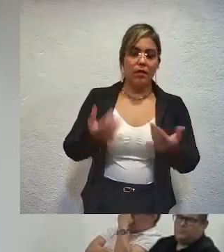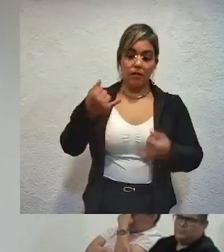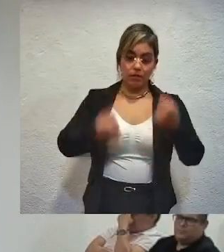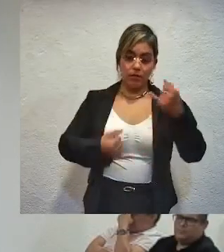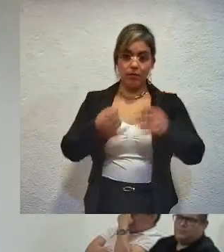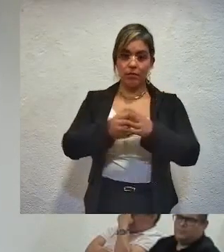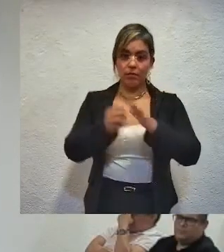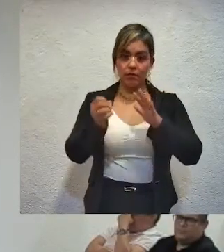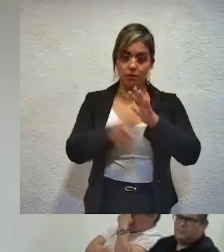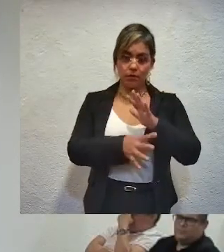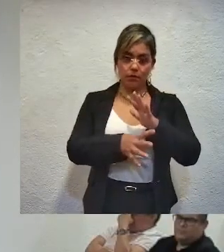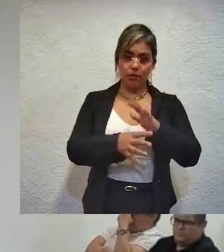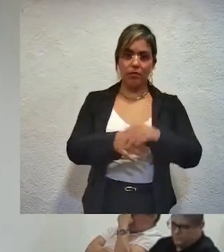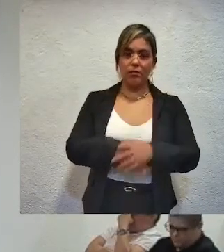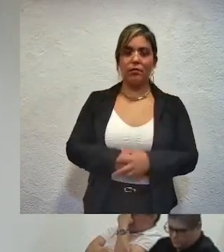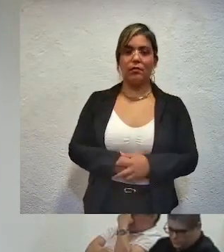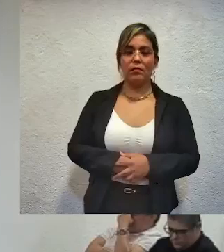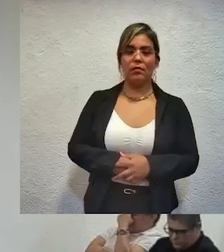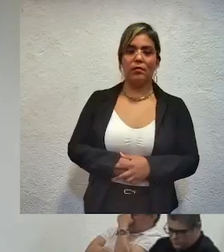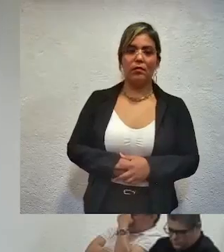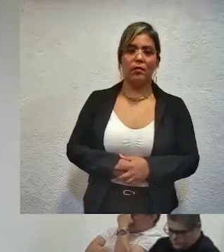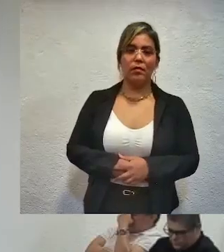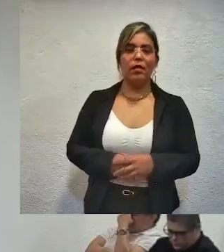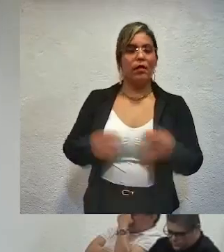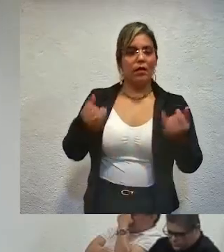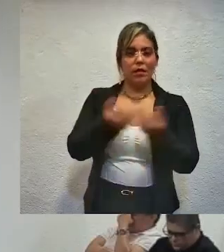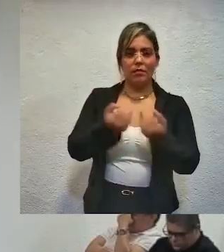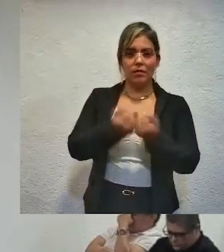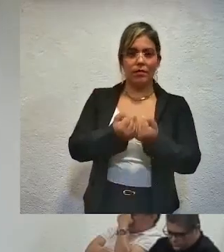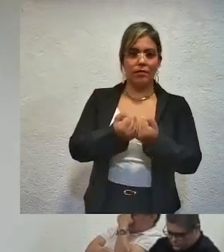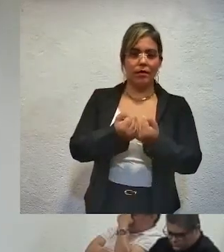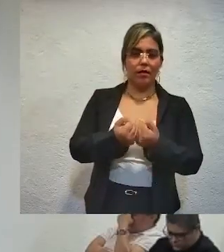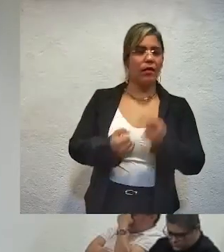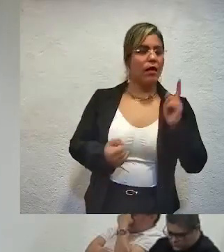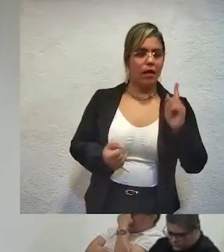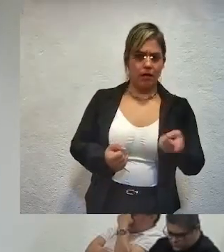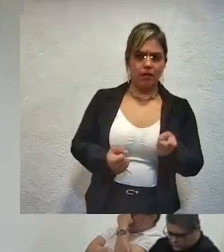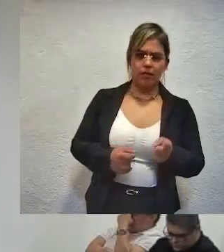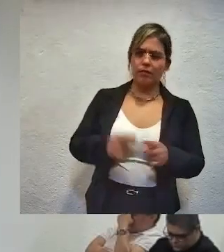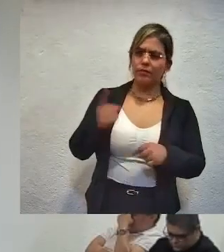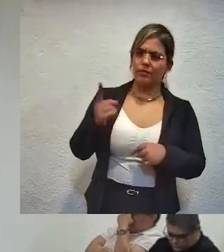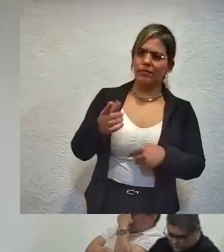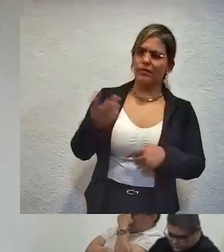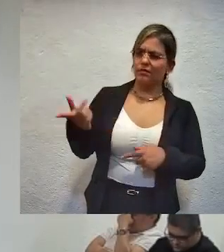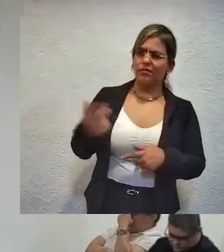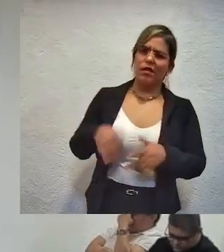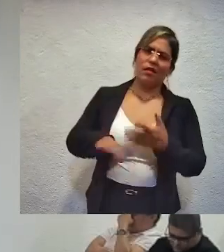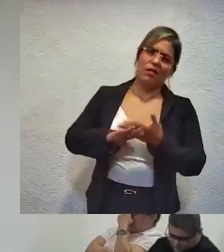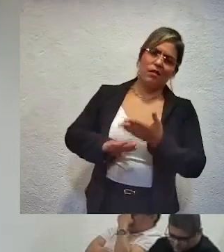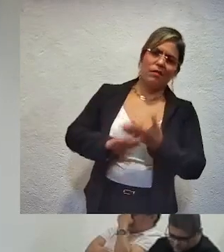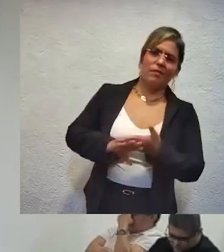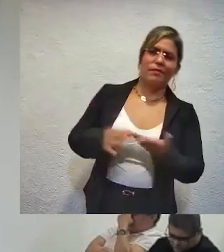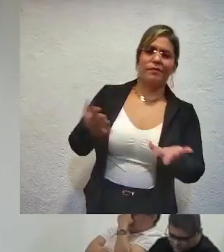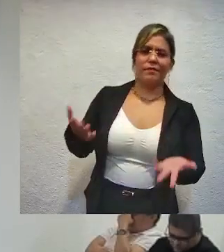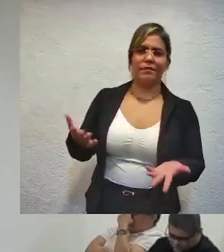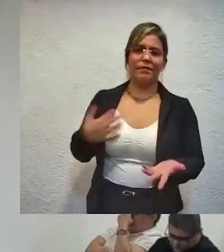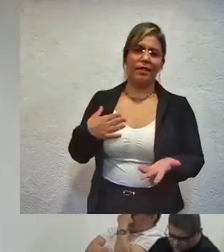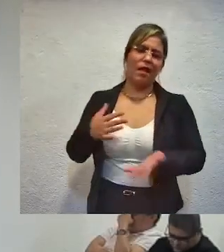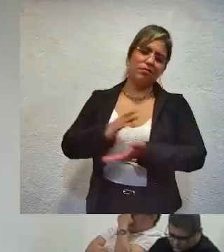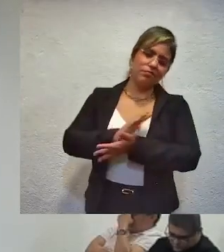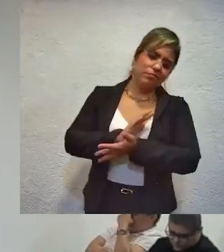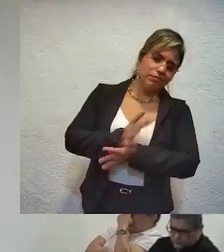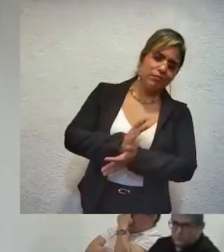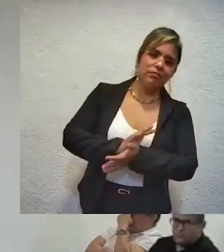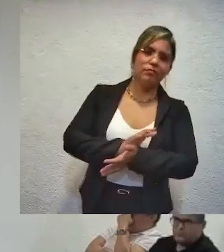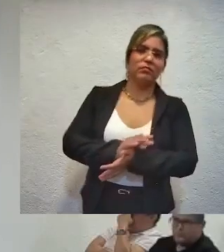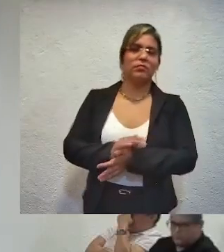quinto agravio, donde el disconforme alegó un contexto de tensión política, hostilidad institucional y presión derivada del